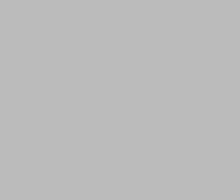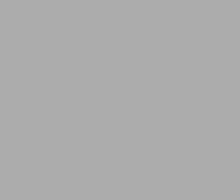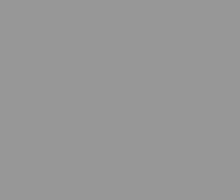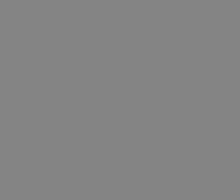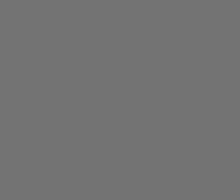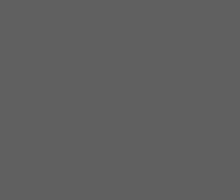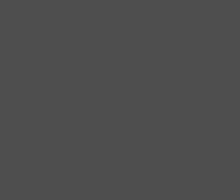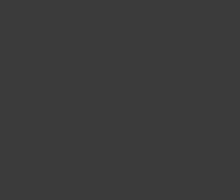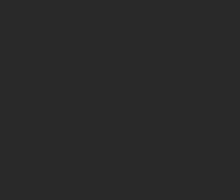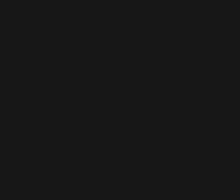Ok? Tchau, tchau.